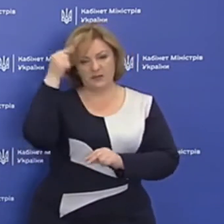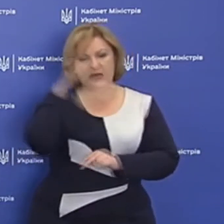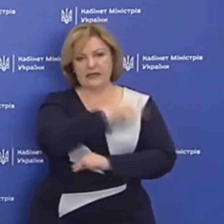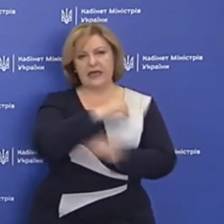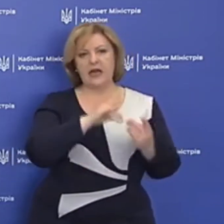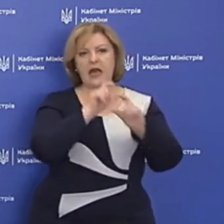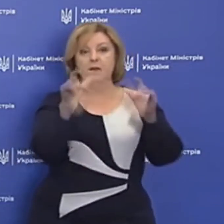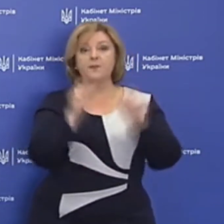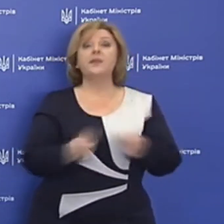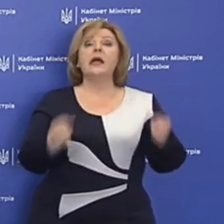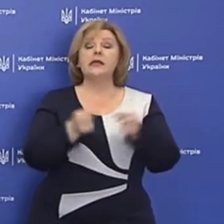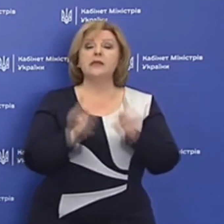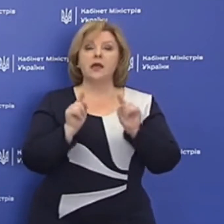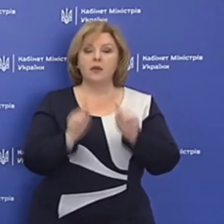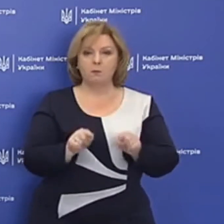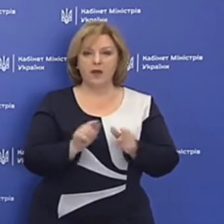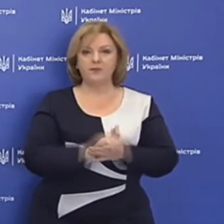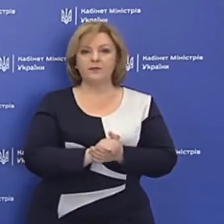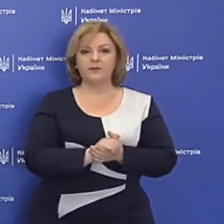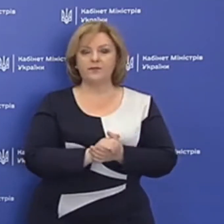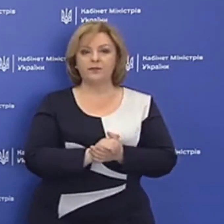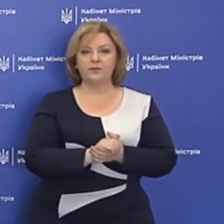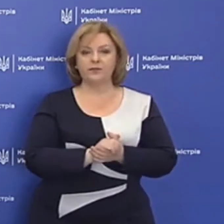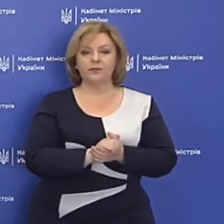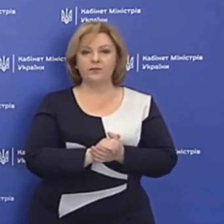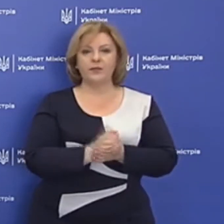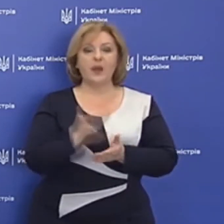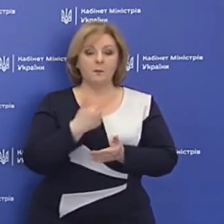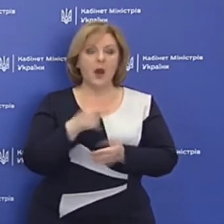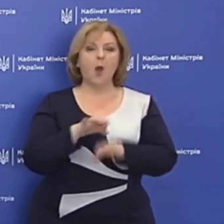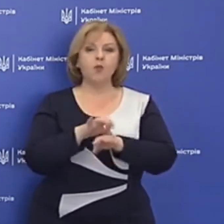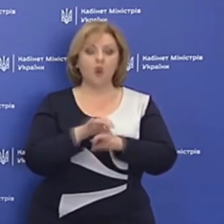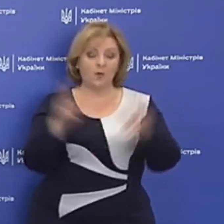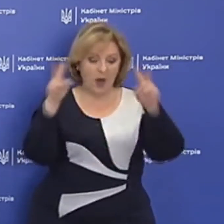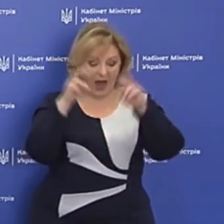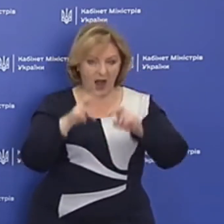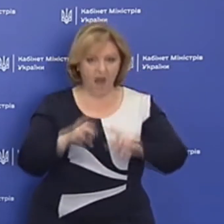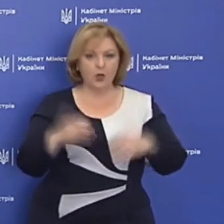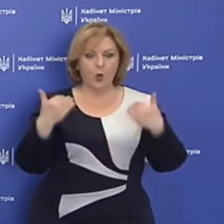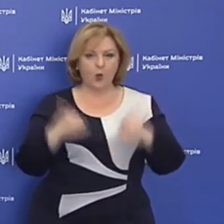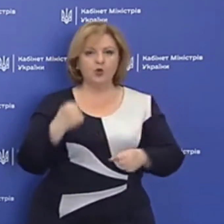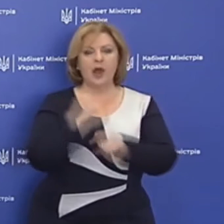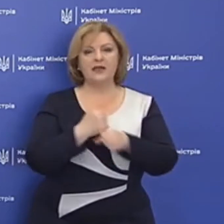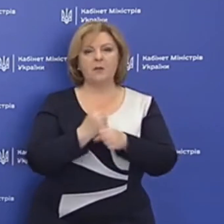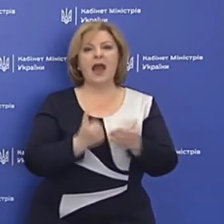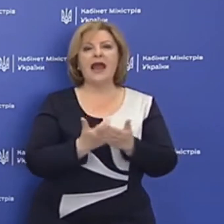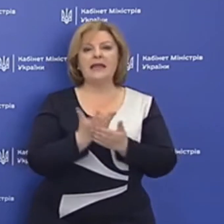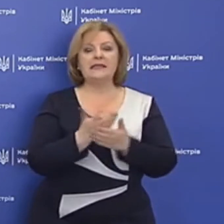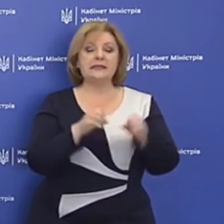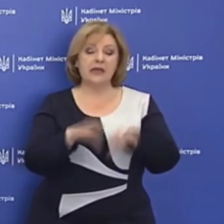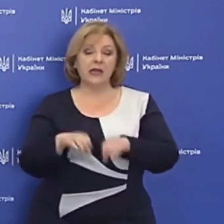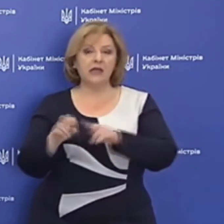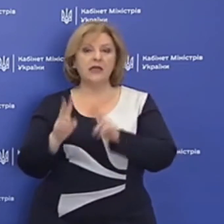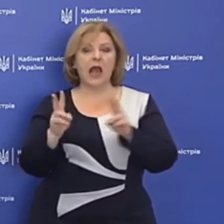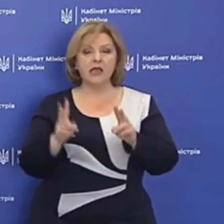лікарнях. Саме цьому ми проводимо аудит і вже напрацювали кількість рішень,